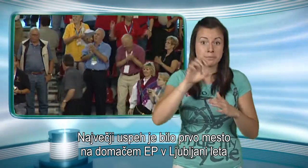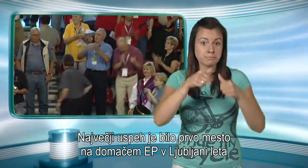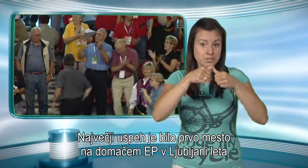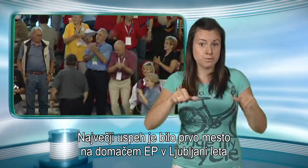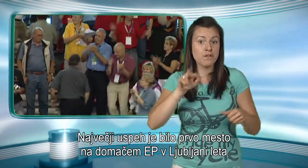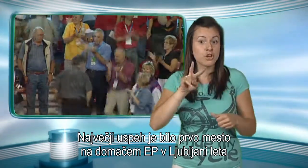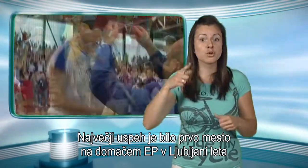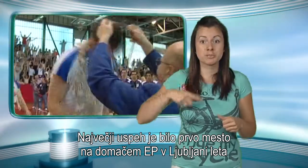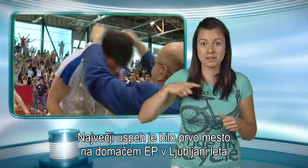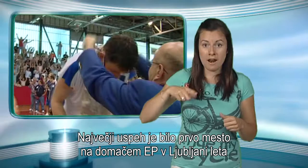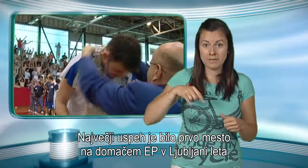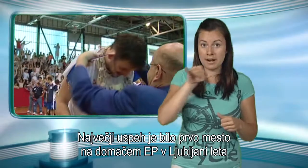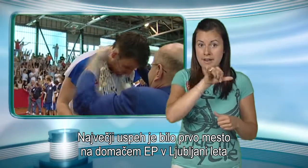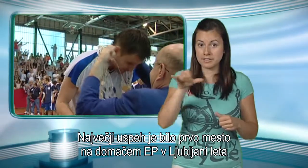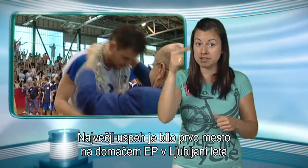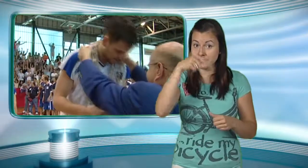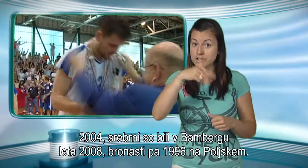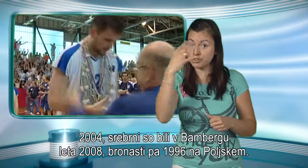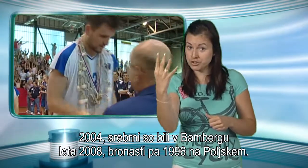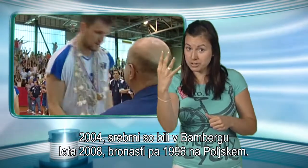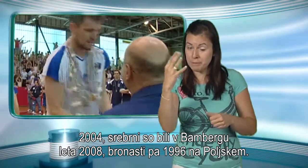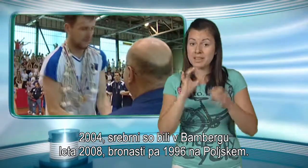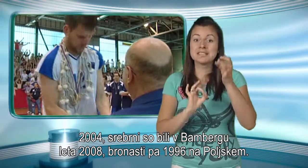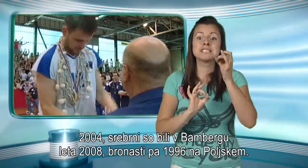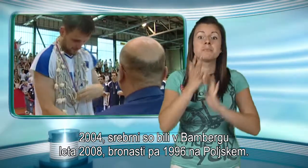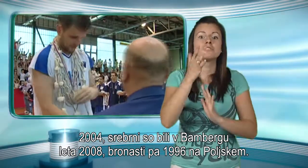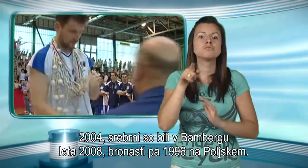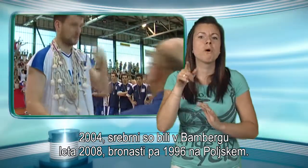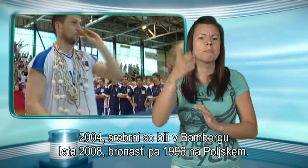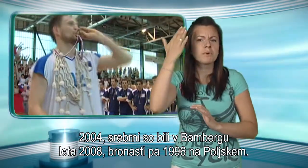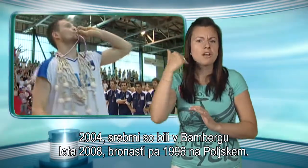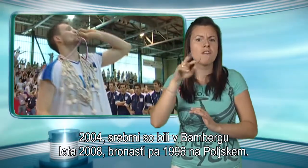leta 2008, bronasti pa 1996 na Poljskem.